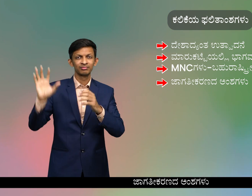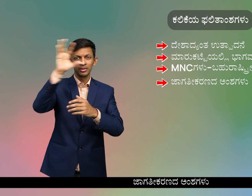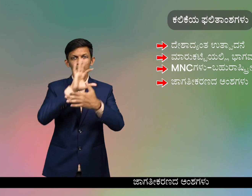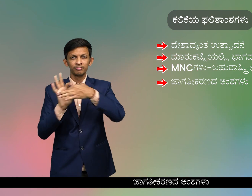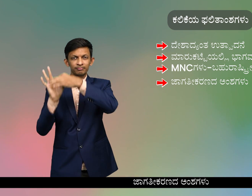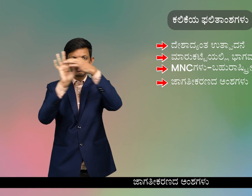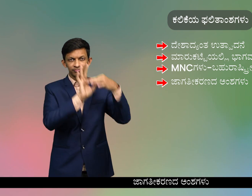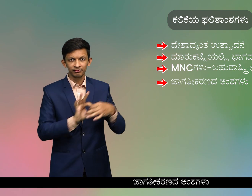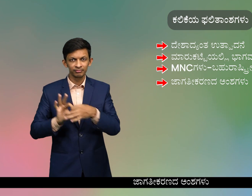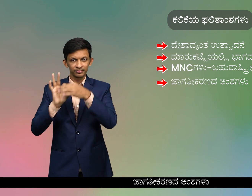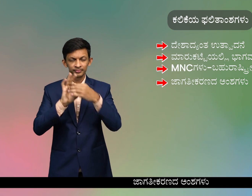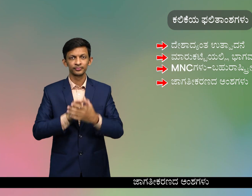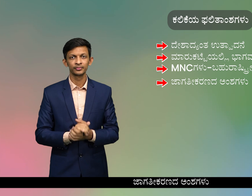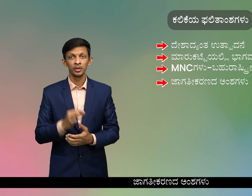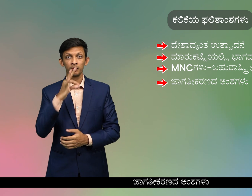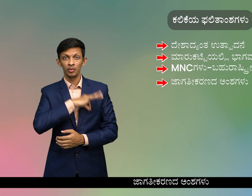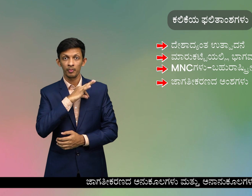ಜಾಗತೀಕರಣ ಅಂಶಗಳು: